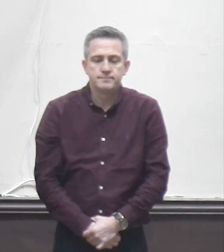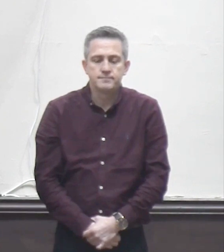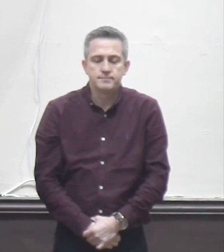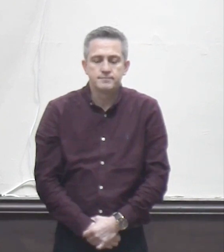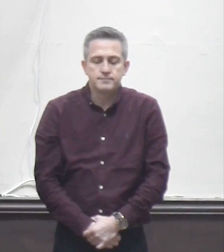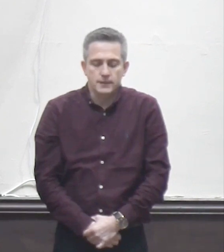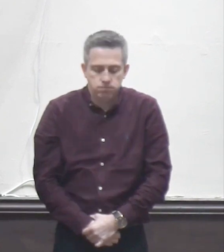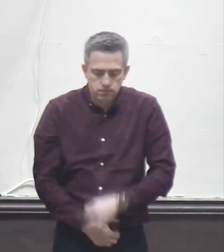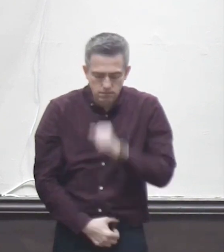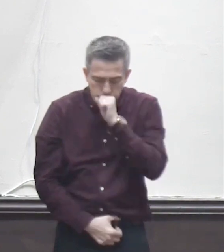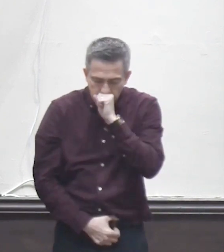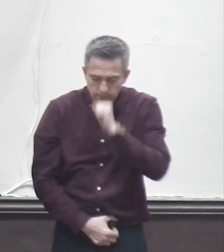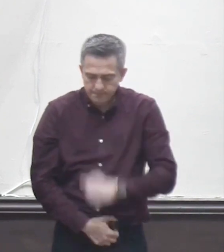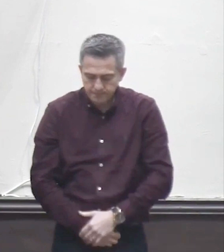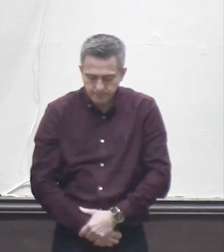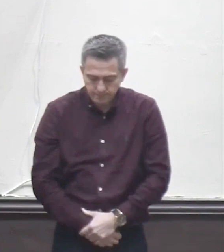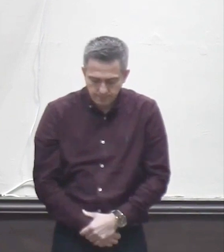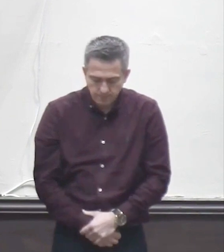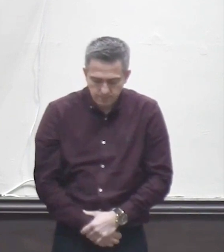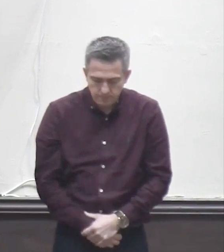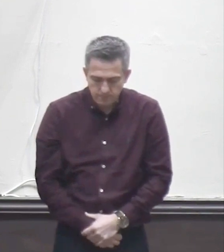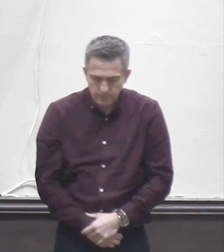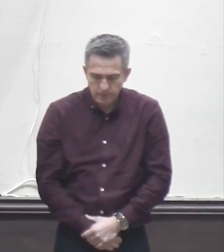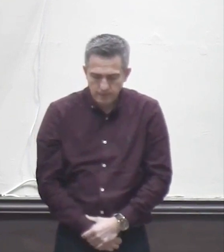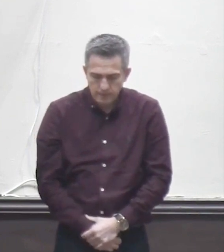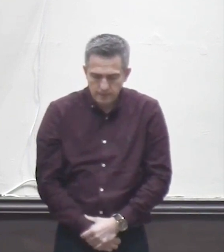كان عليكم رقيبا وبعد.